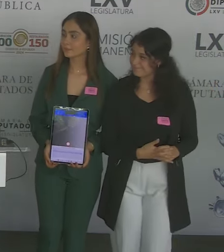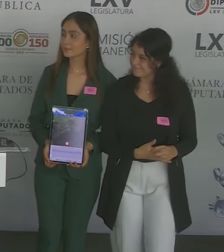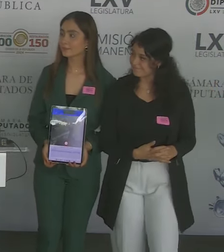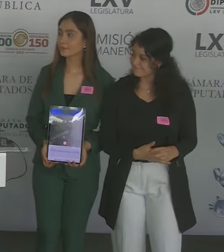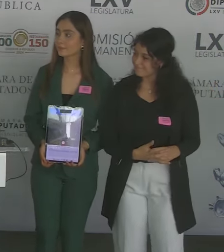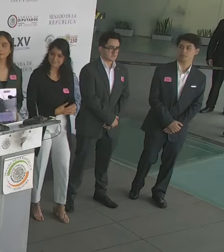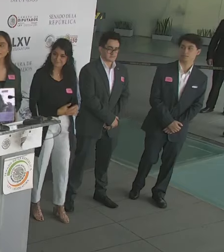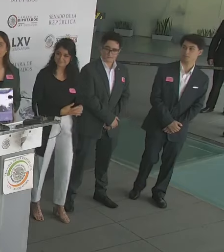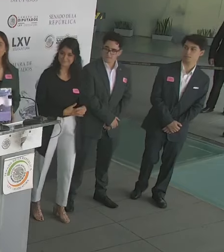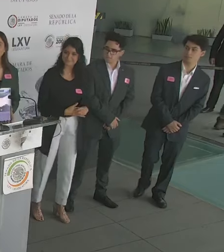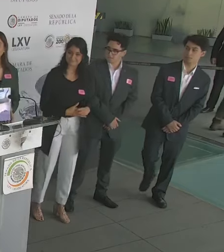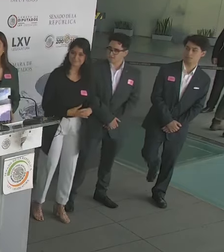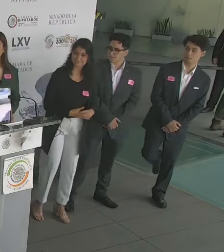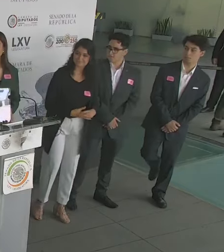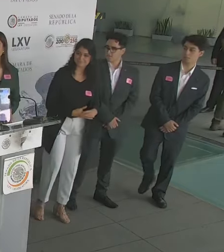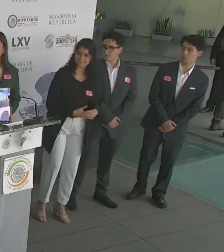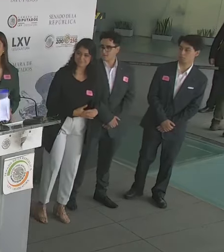los medios de comunicación que por favor no se retiren pues